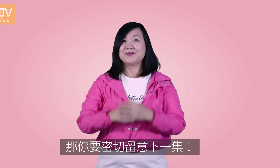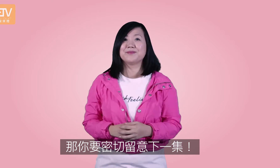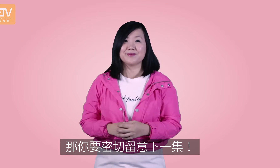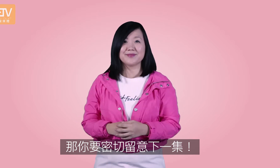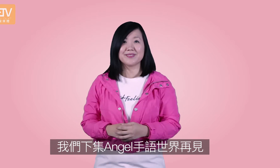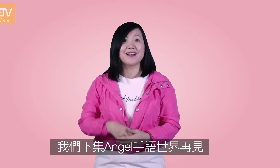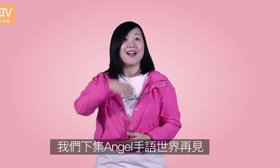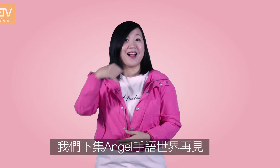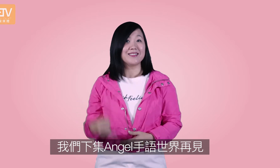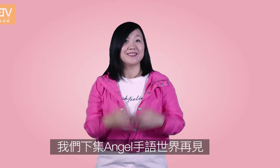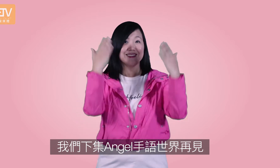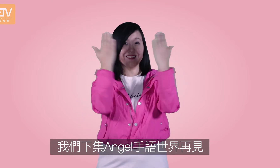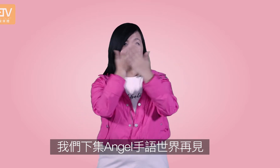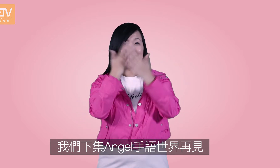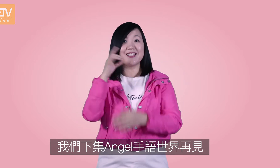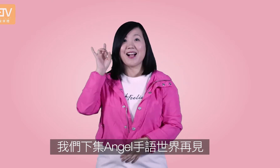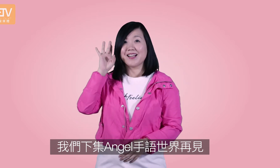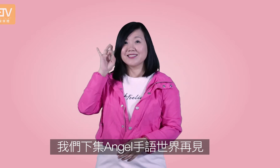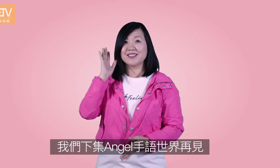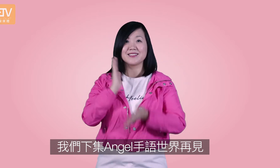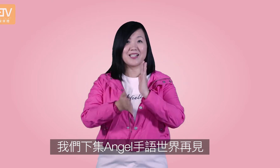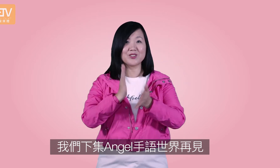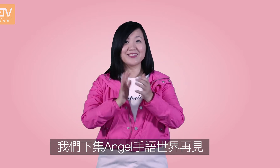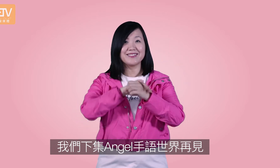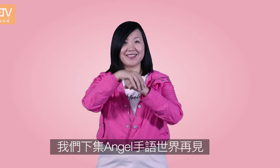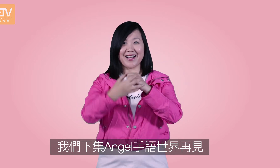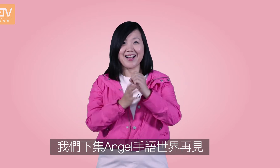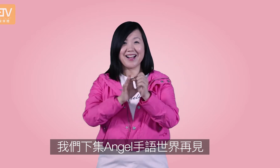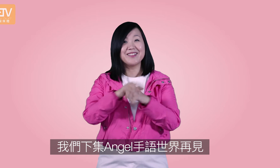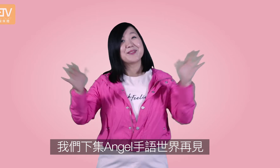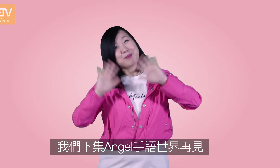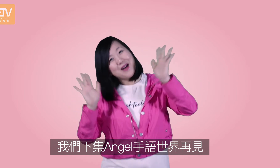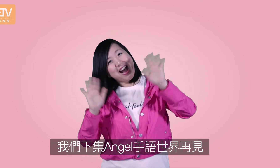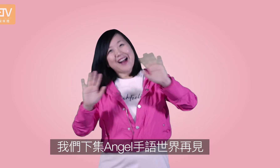我们下集 Angel 手语世界再见啦，拜拜。